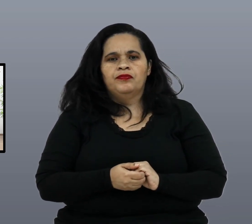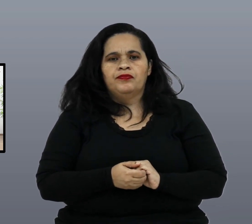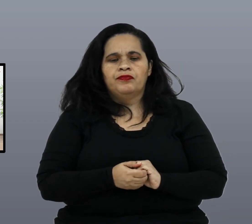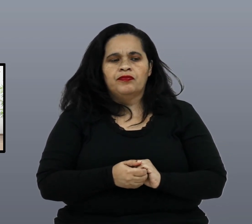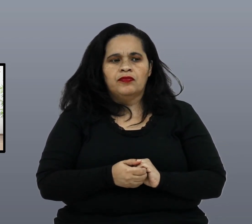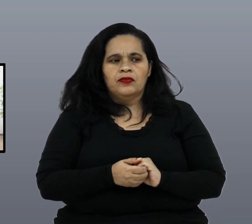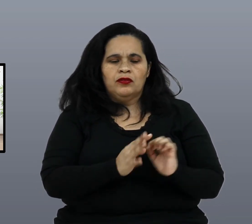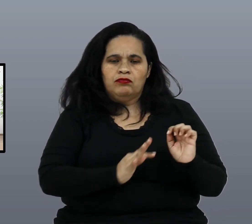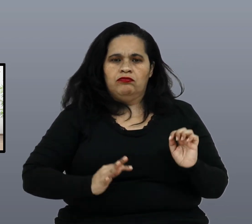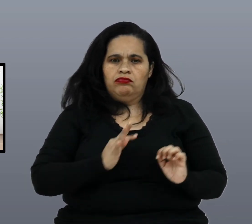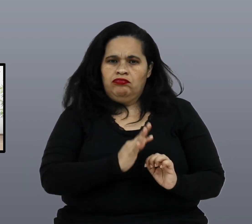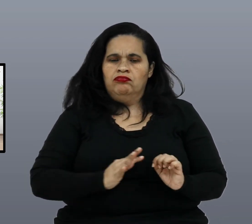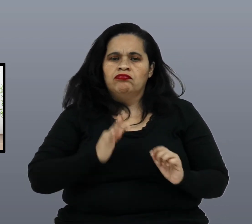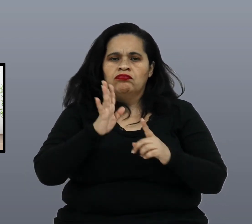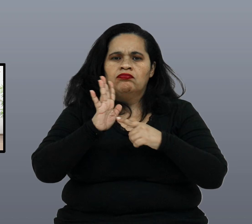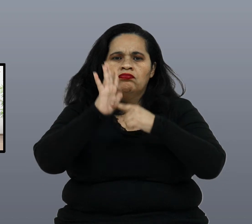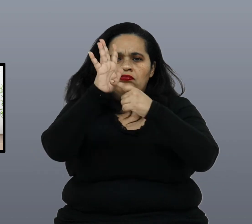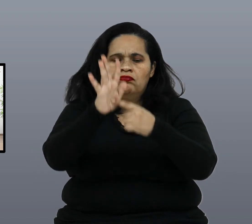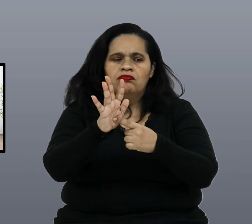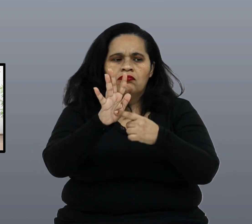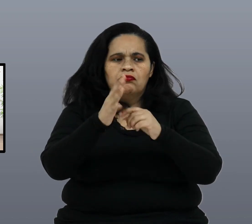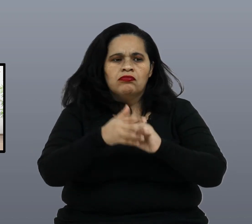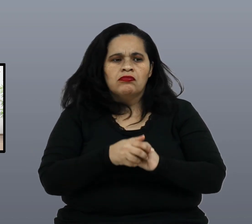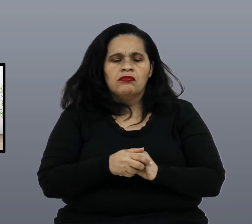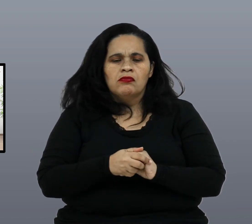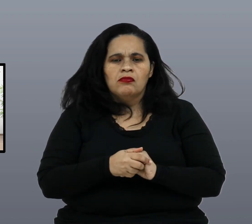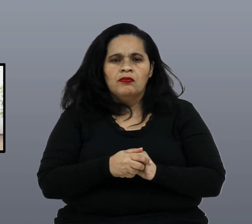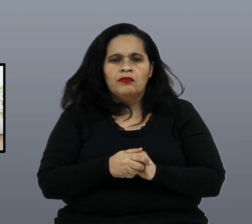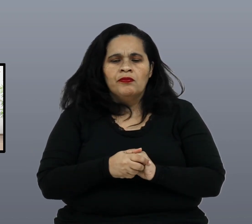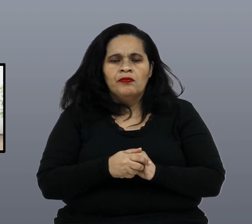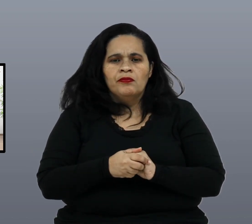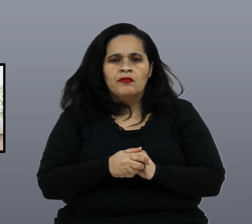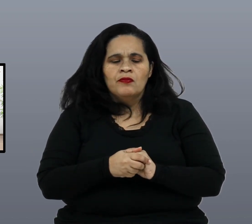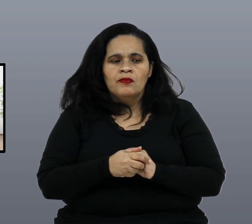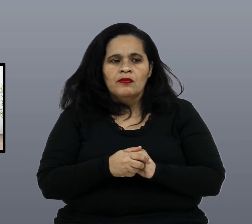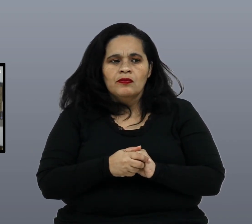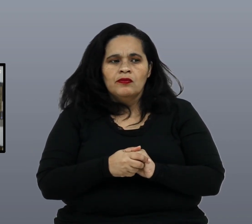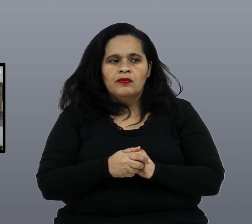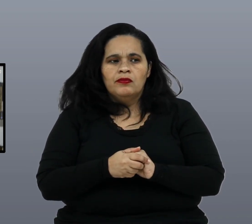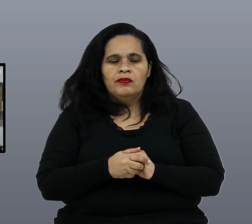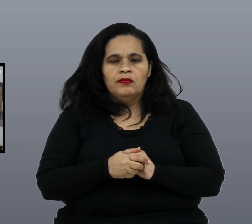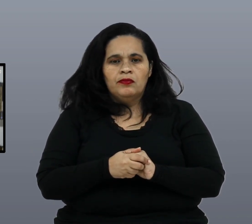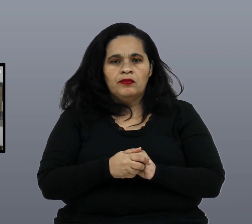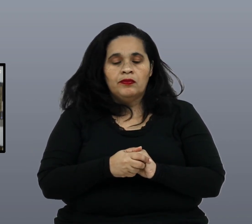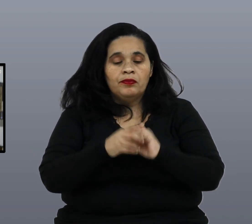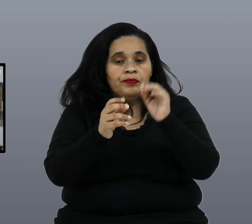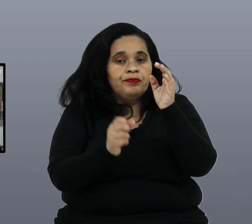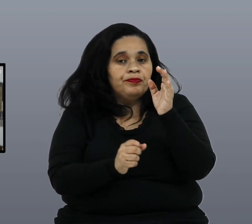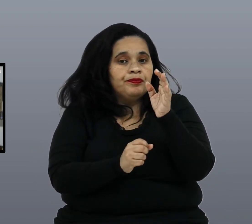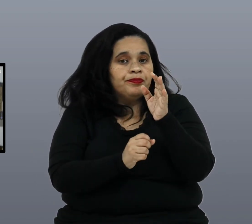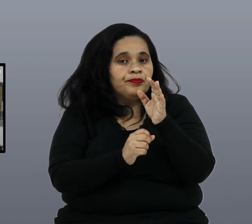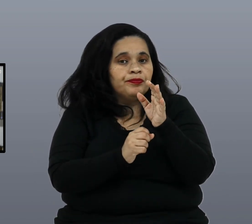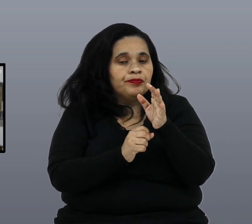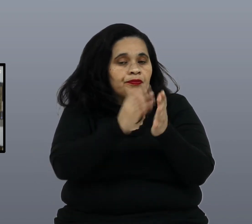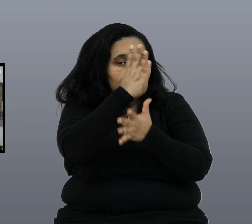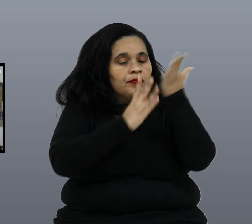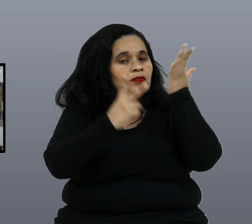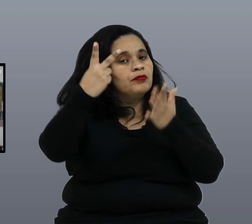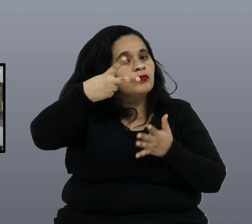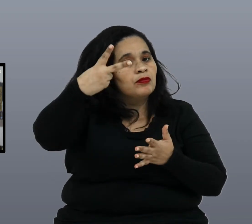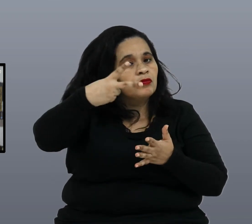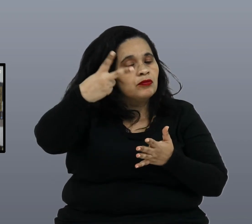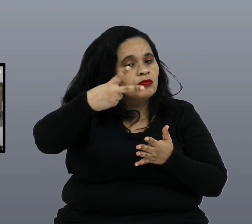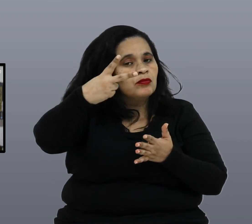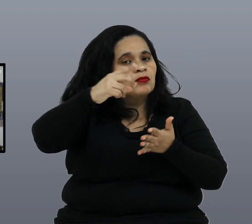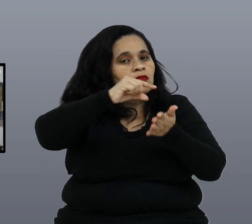Tessalonicenses. Separei aqui para a leitura. Eu estou lendo aqui 2 Tessalonicenses, capítulo 2, a partir